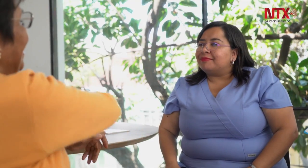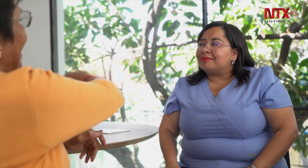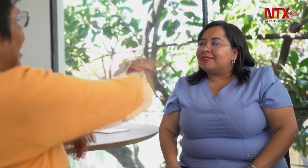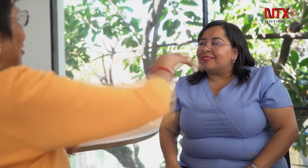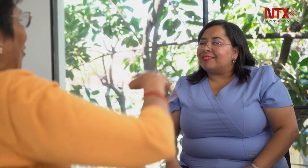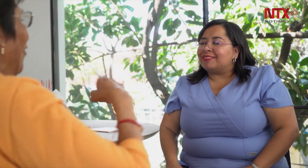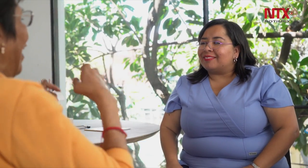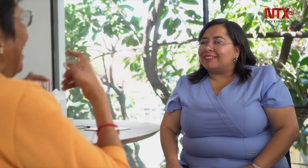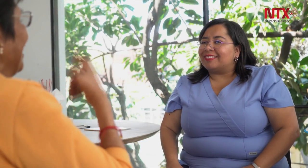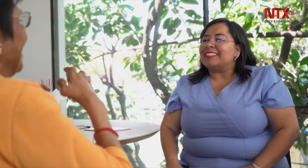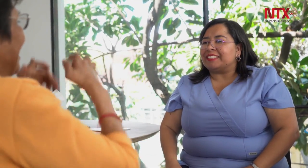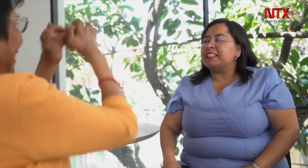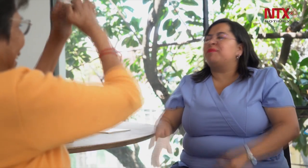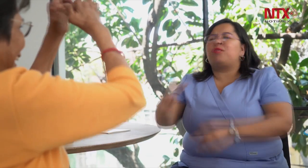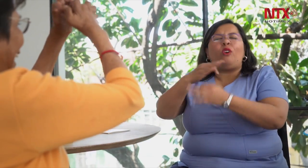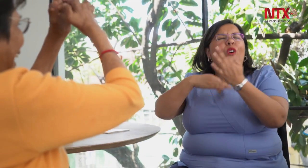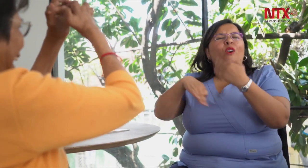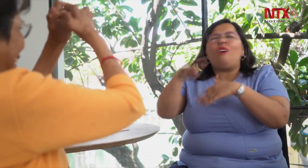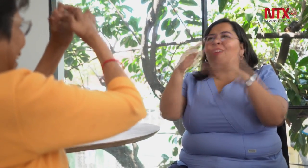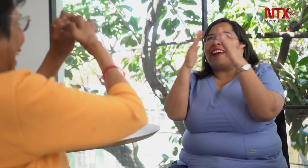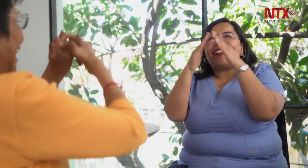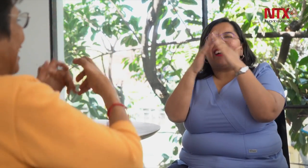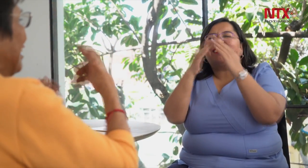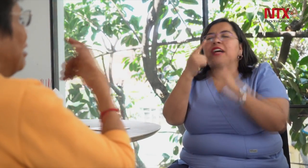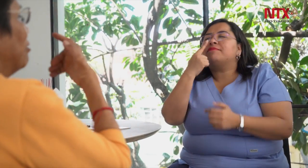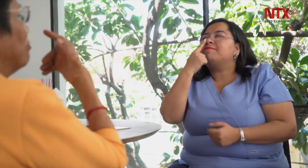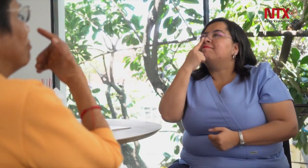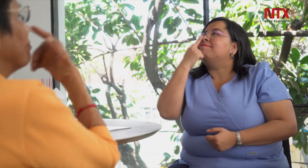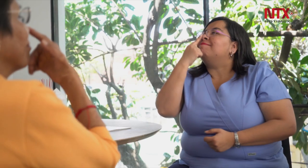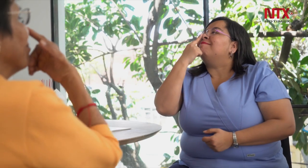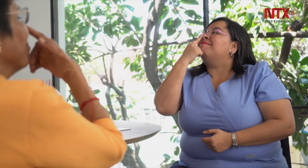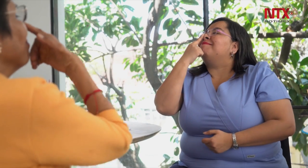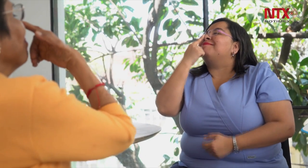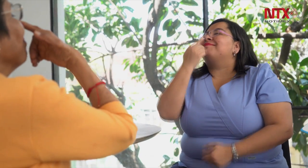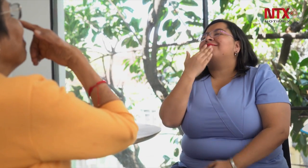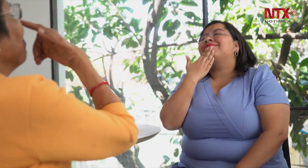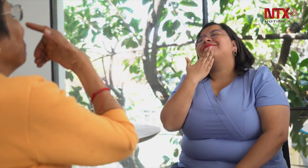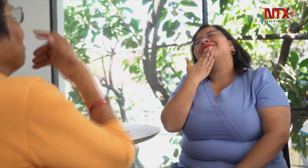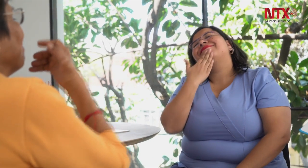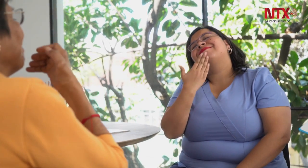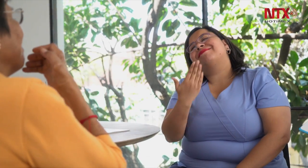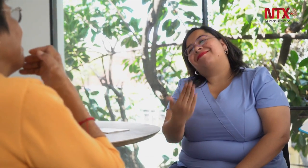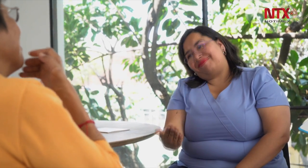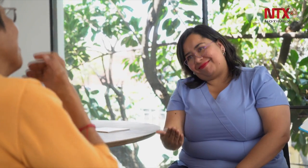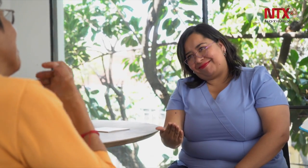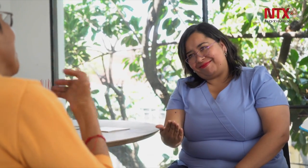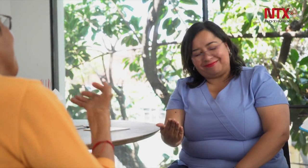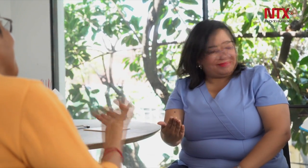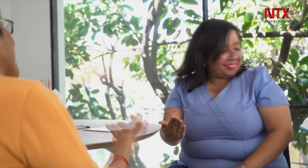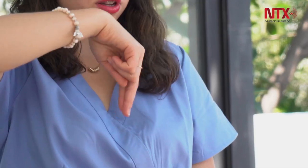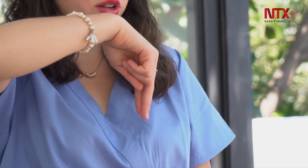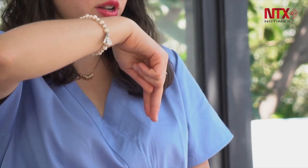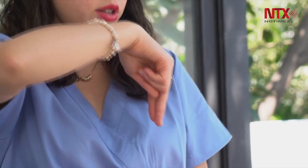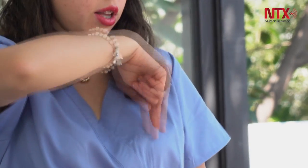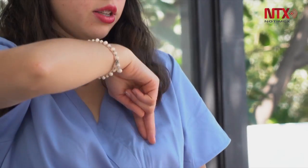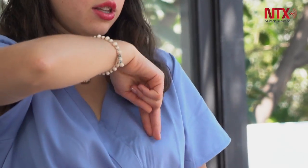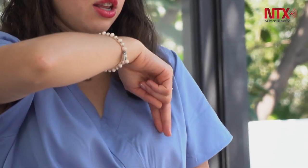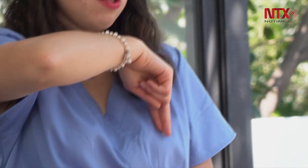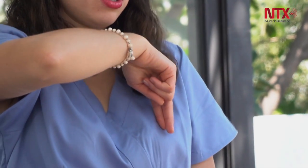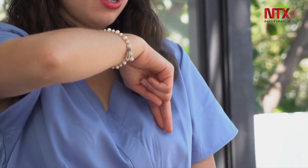enfermedades reumáticas son diversas, como la artritis reumatoide, la osteoartritis, la osteoporosis, el lupus eritematoso,